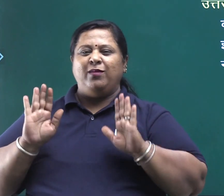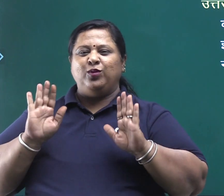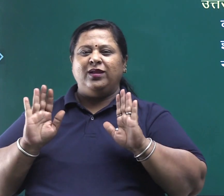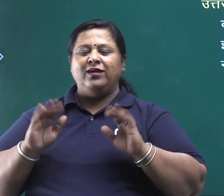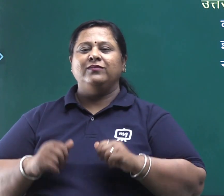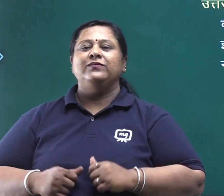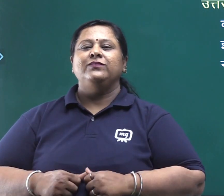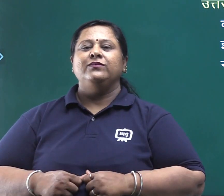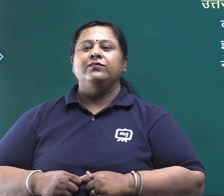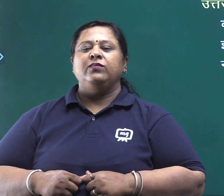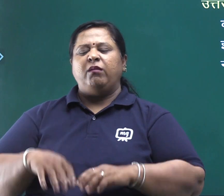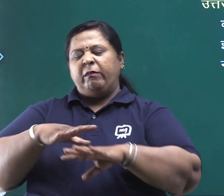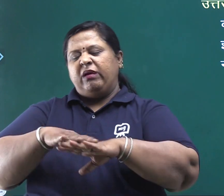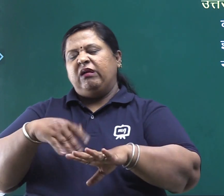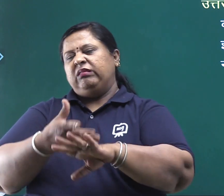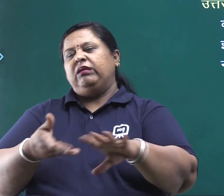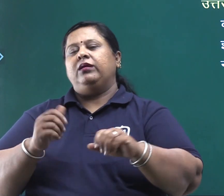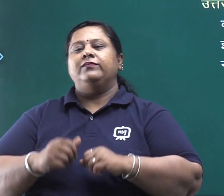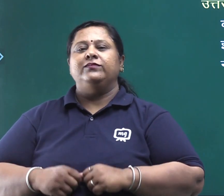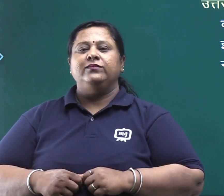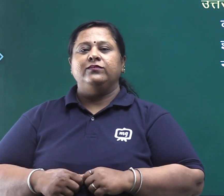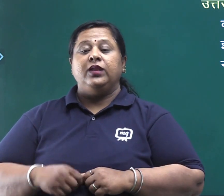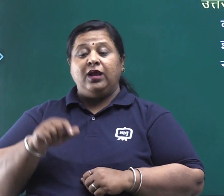कठपुतलियाँ पराधीन हैं।